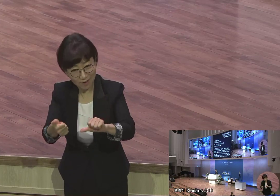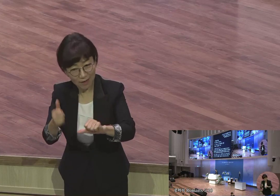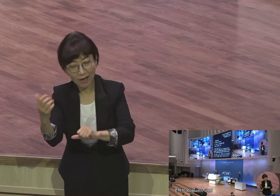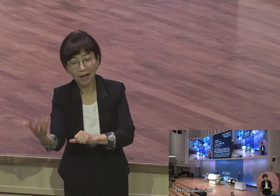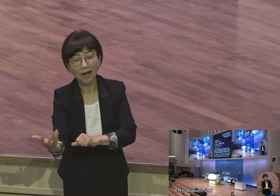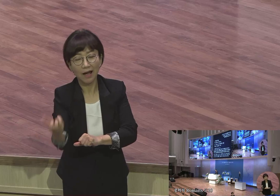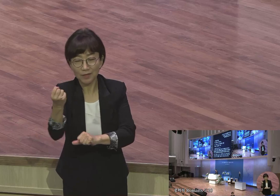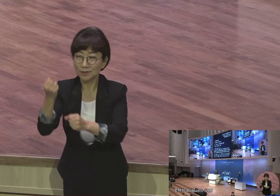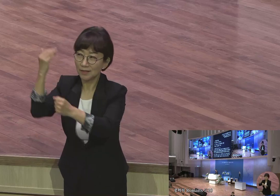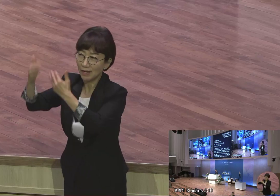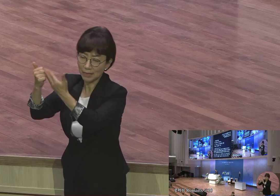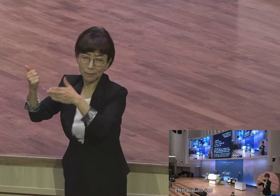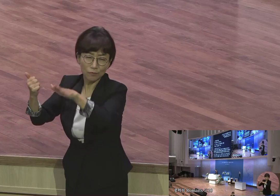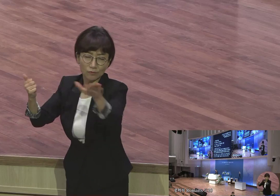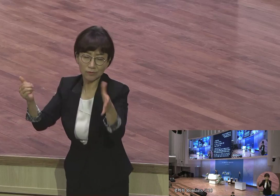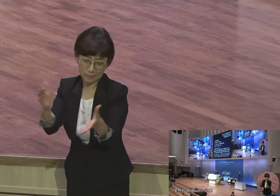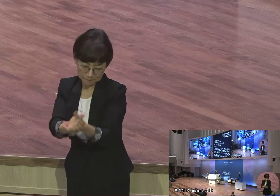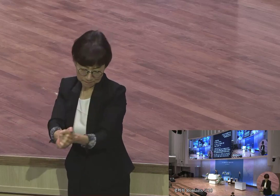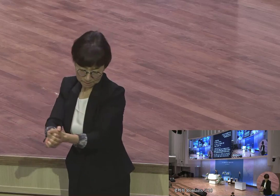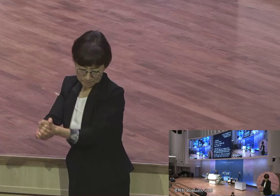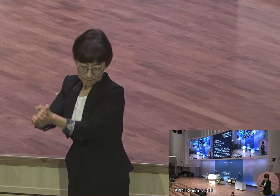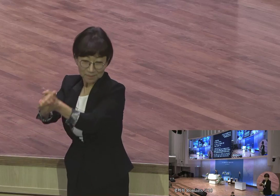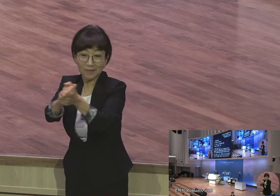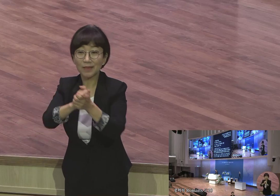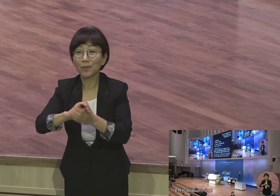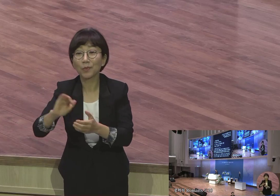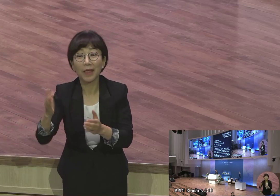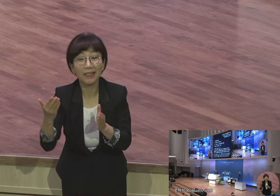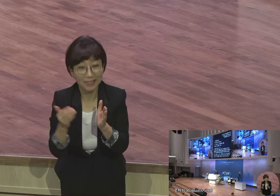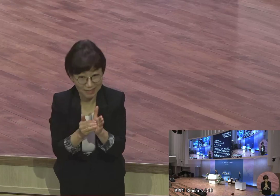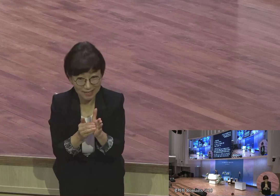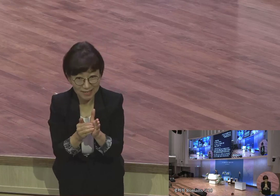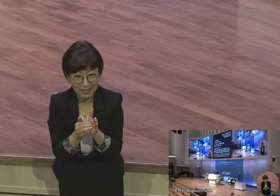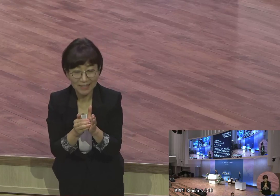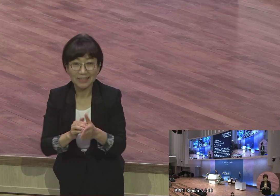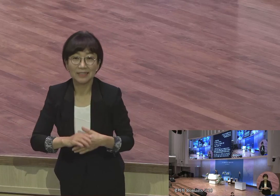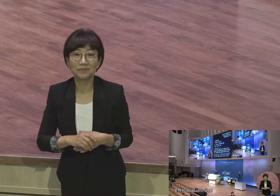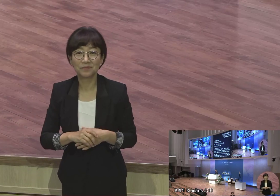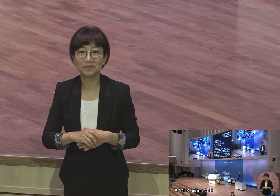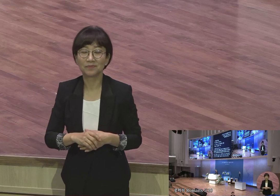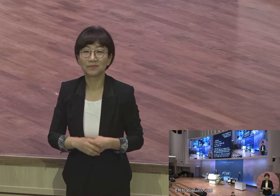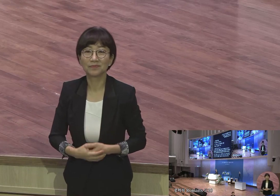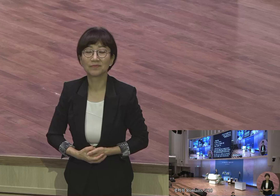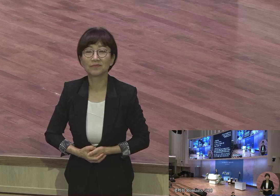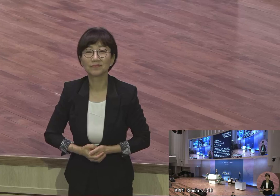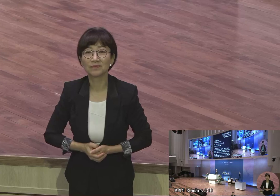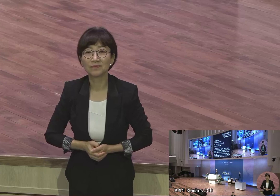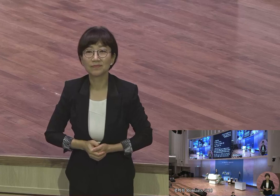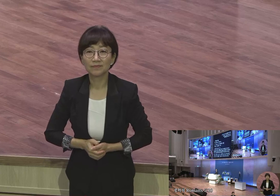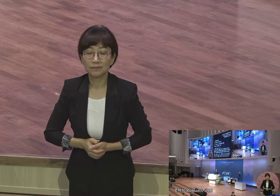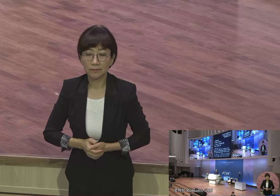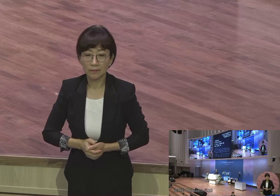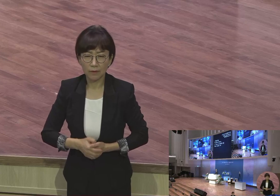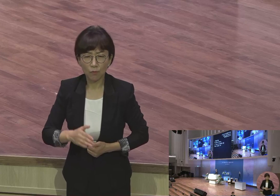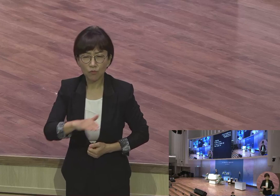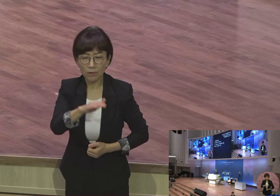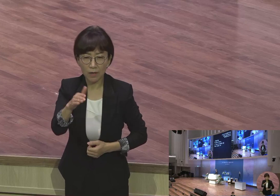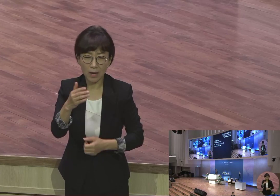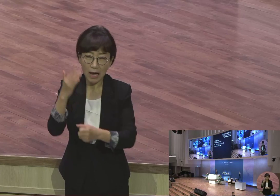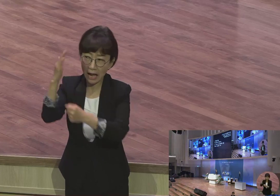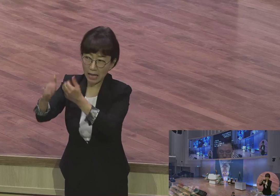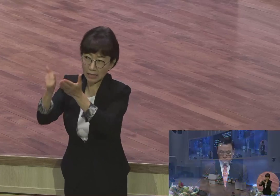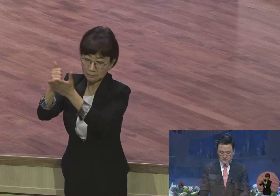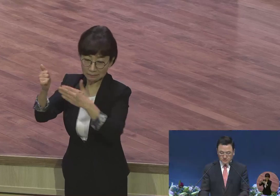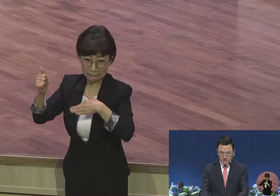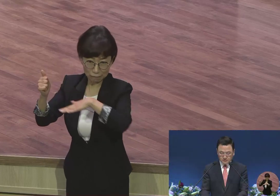화목하게 되었은즉 화목하게 된 자로서는 더욱 그의 살아나심으로 말미암아 구원을 받은 것이니라. 우리가 원수 되었을